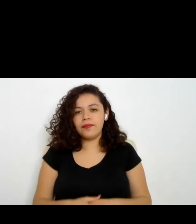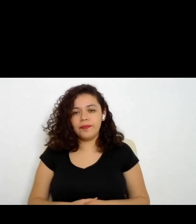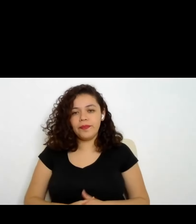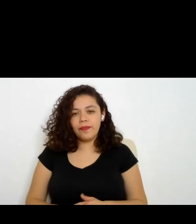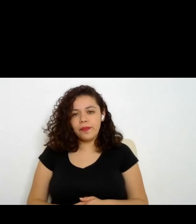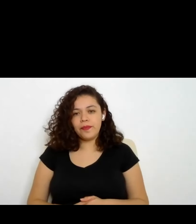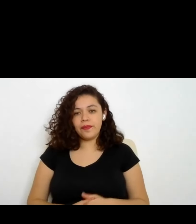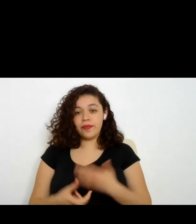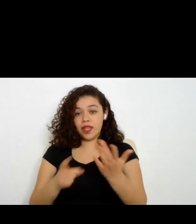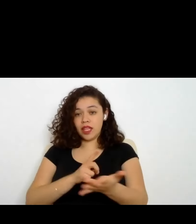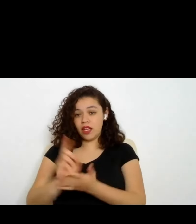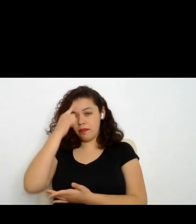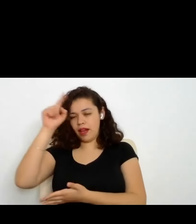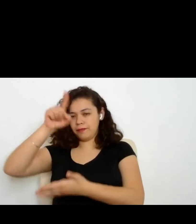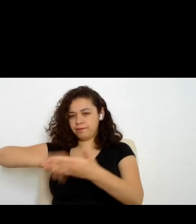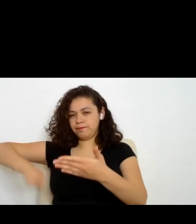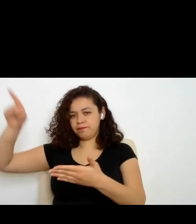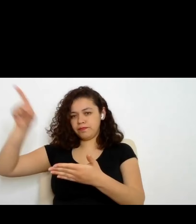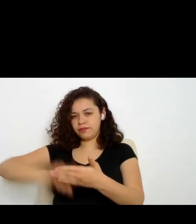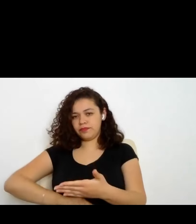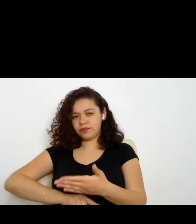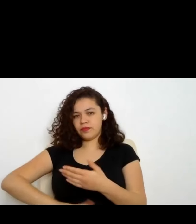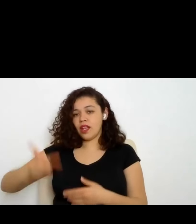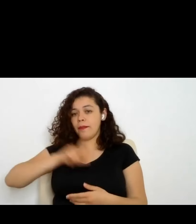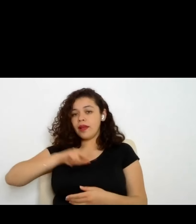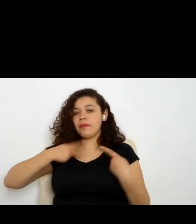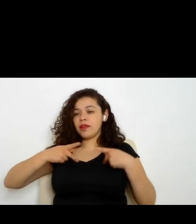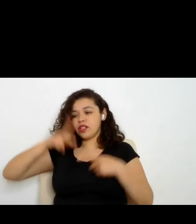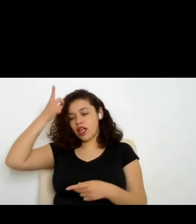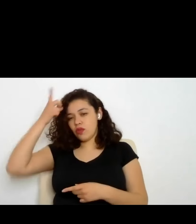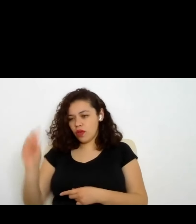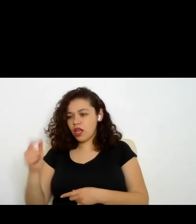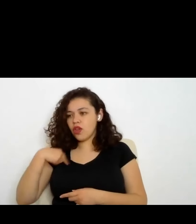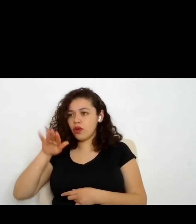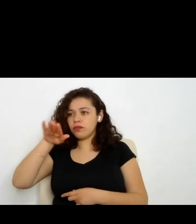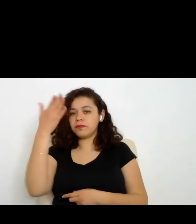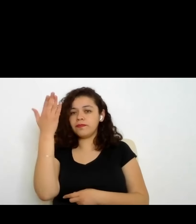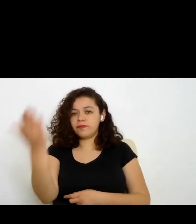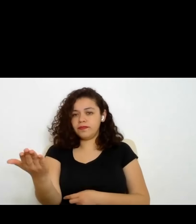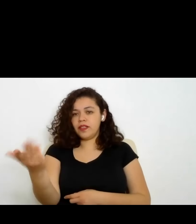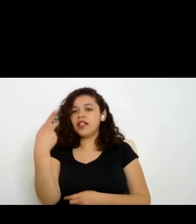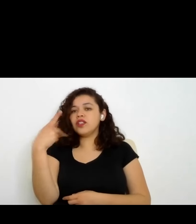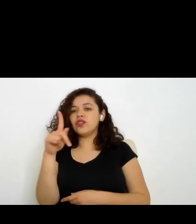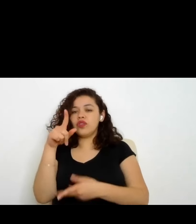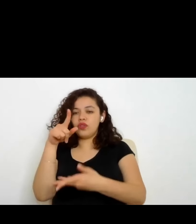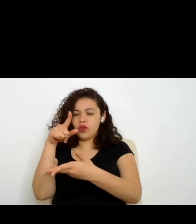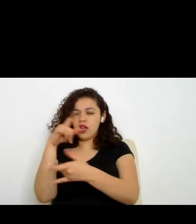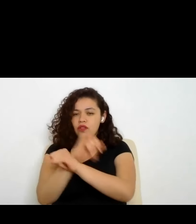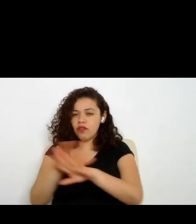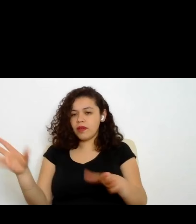El derecho de cancelación es que el titular tiene derecho a solicitar y obtener la cancelación de sus